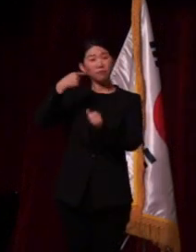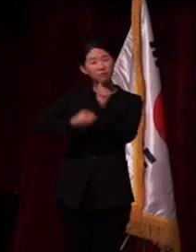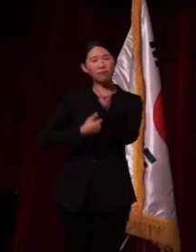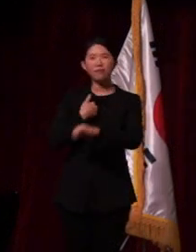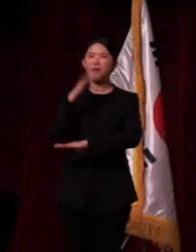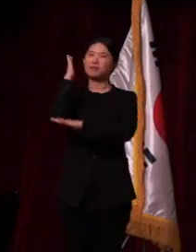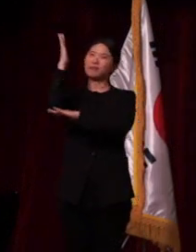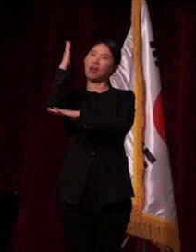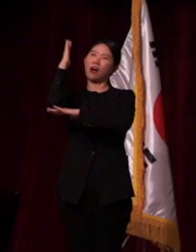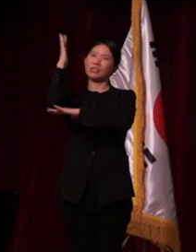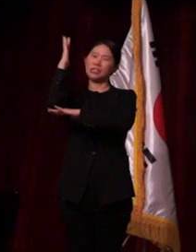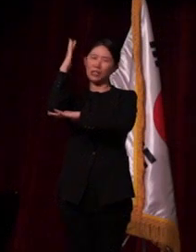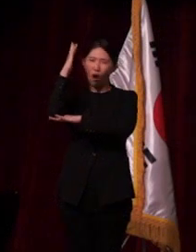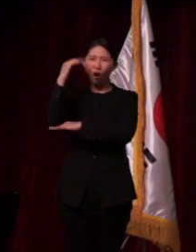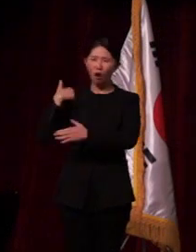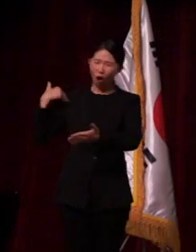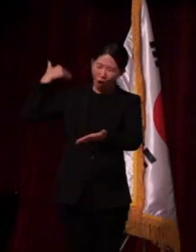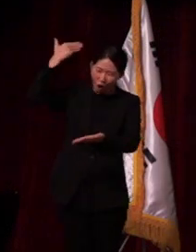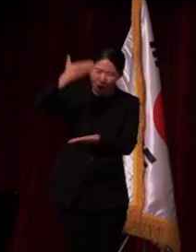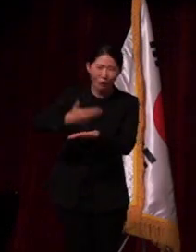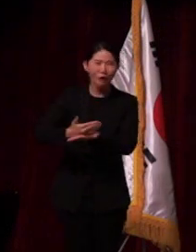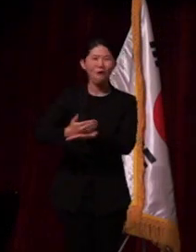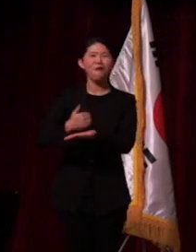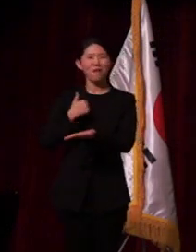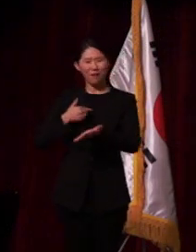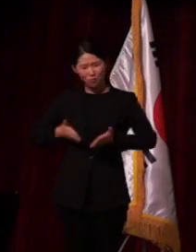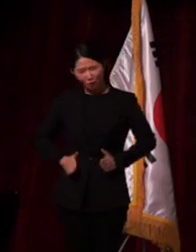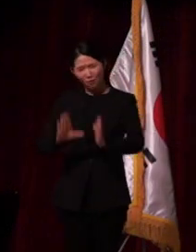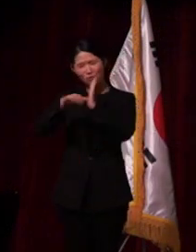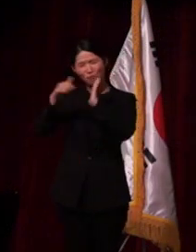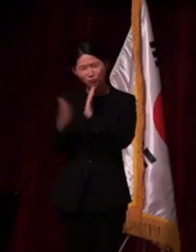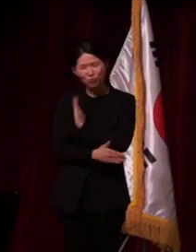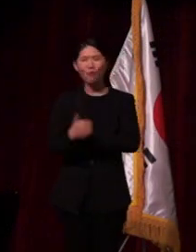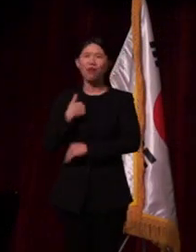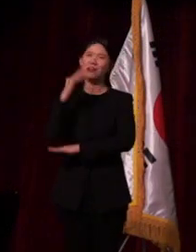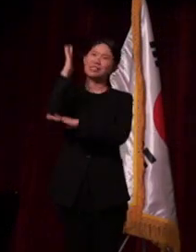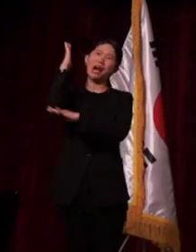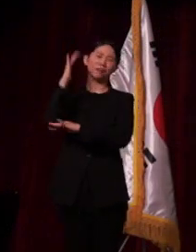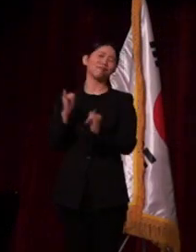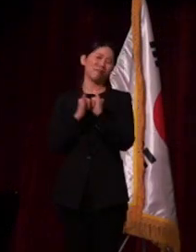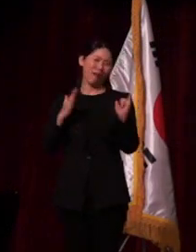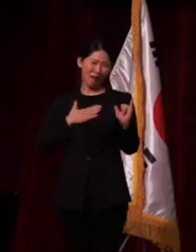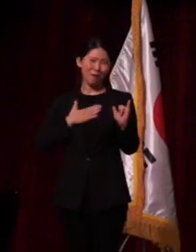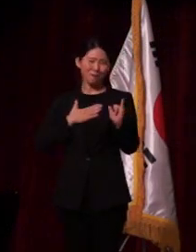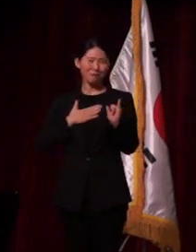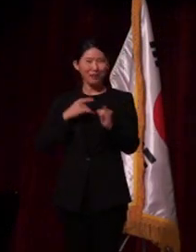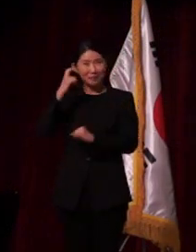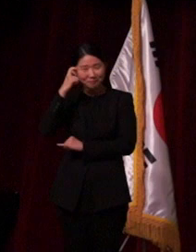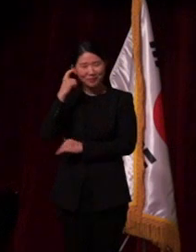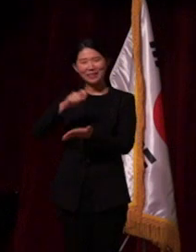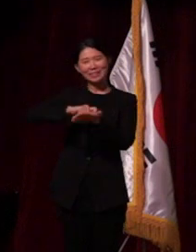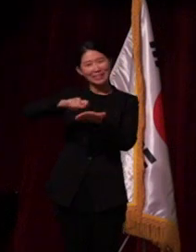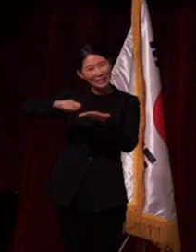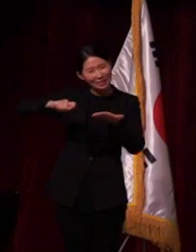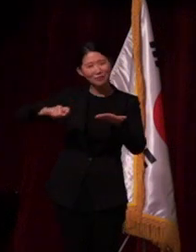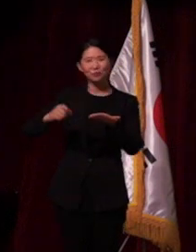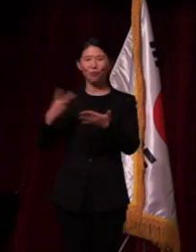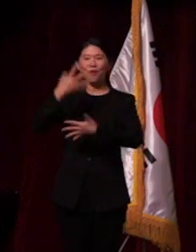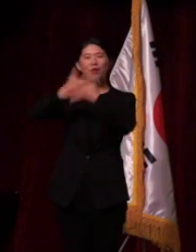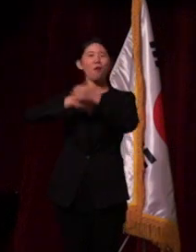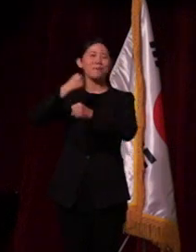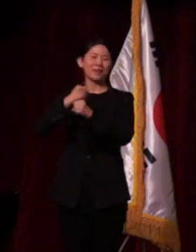이야기꾼의 선천적 자질이라고 굳게 믿고 글을 쓰고 영화를